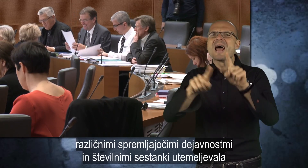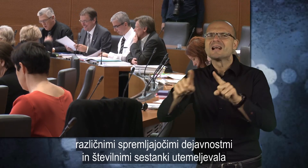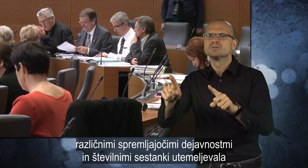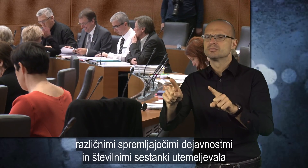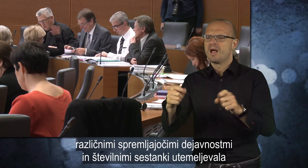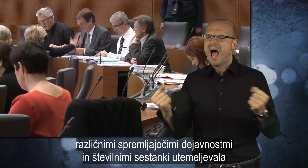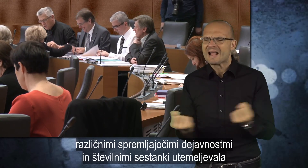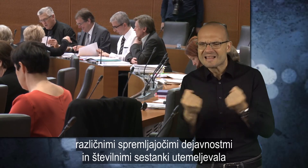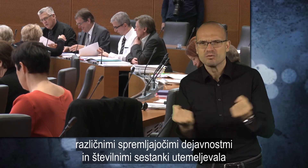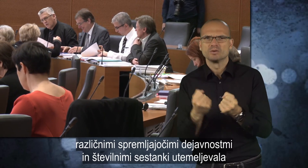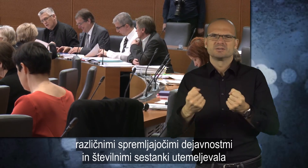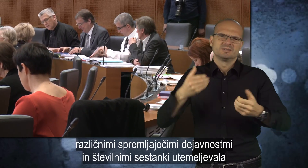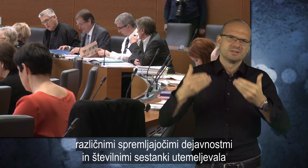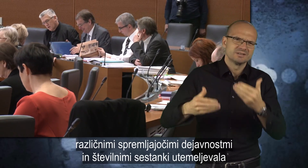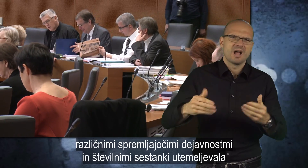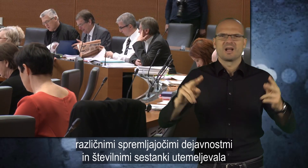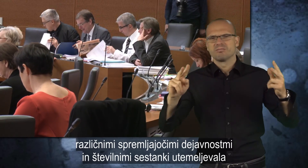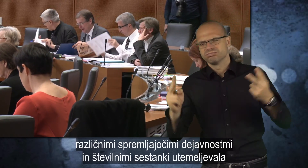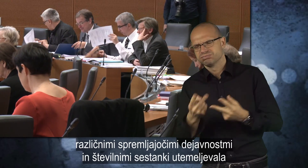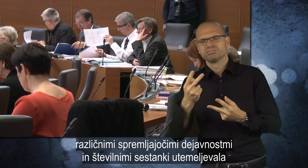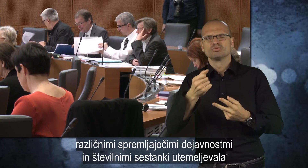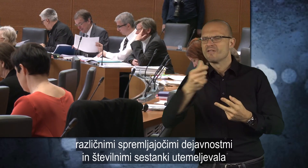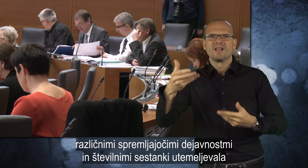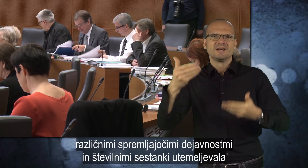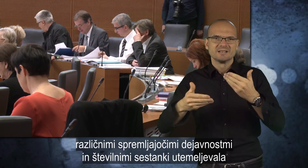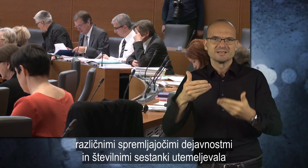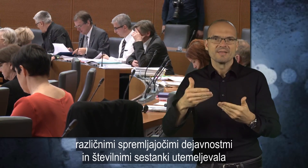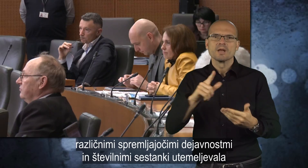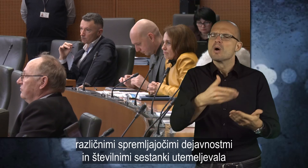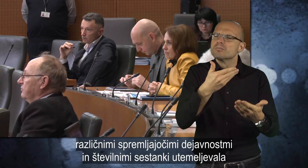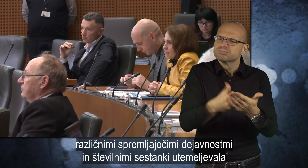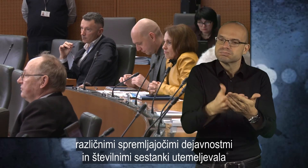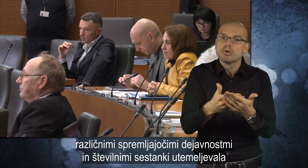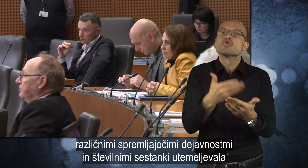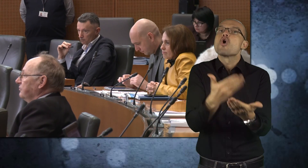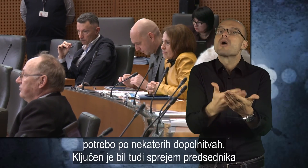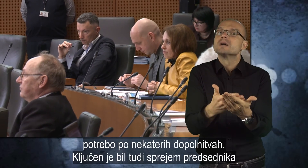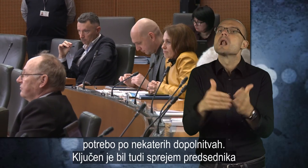dejavnostmi in številnimi sestanki utemeljevala potrebo po nekaterih dopolnitvah.